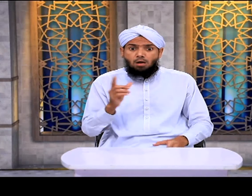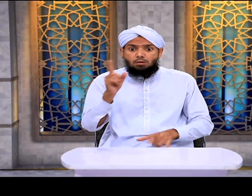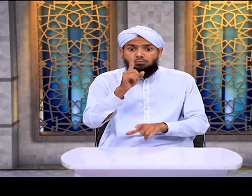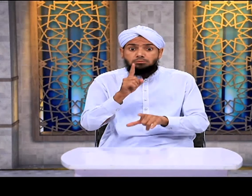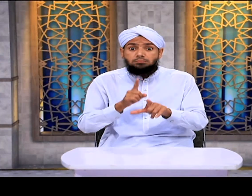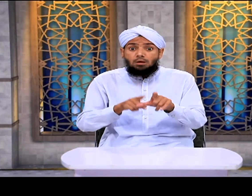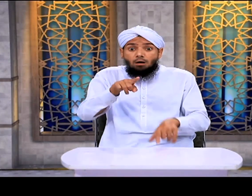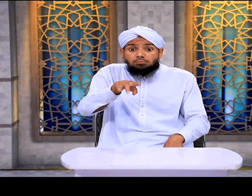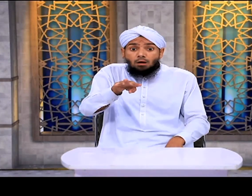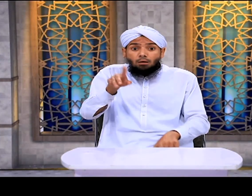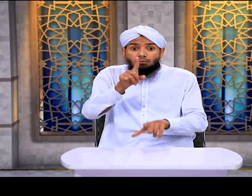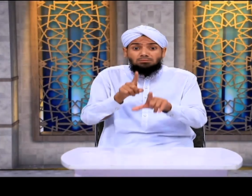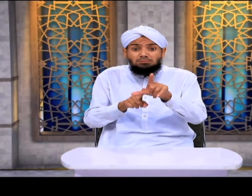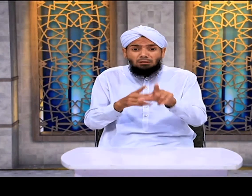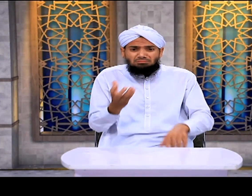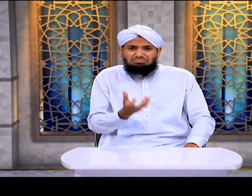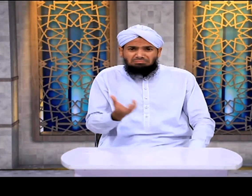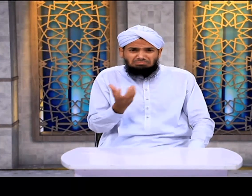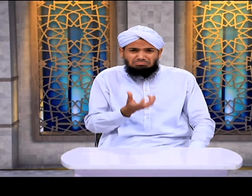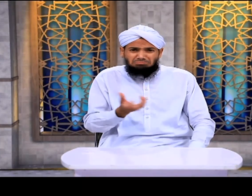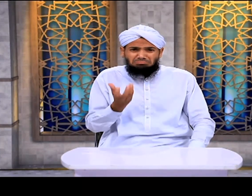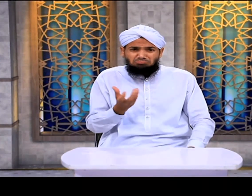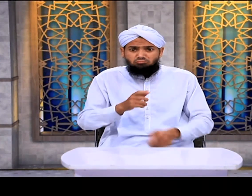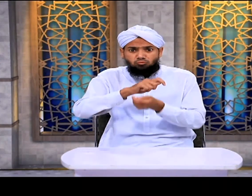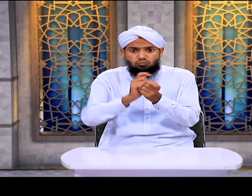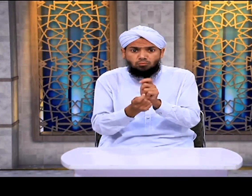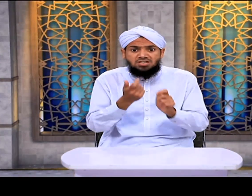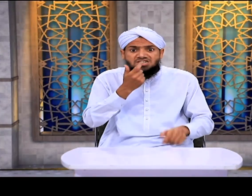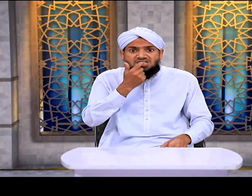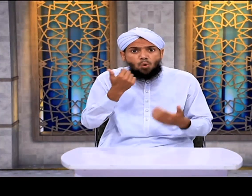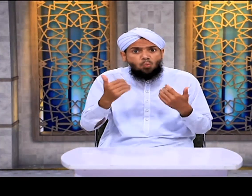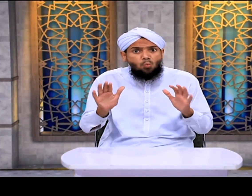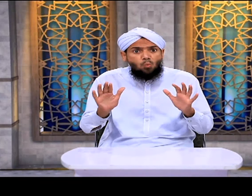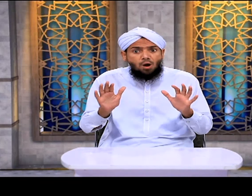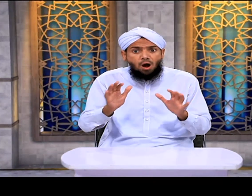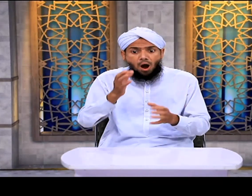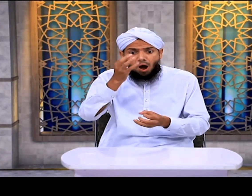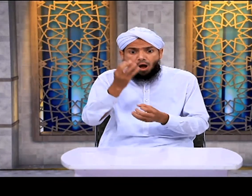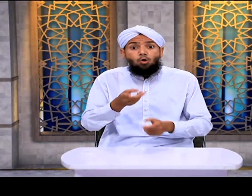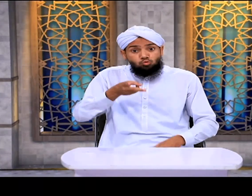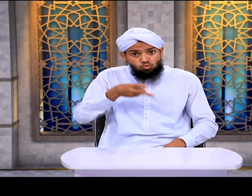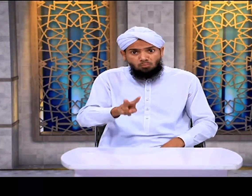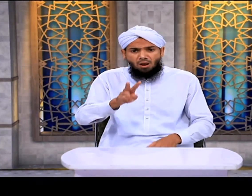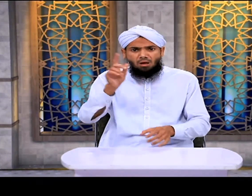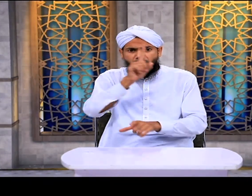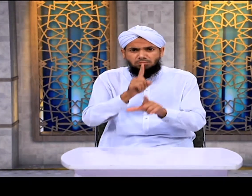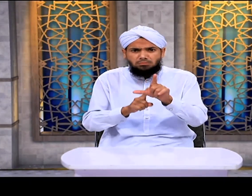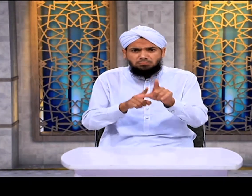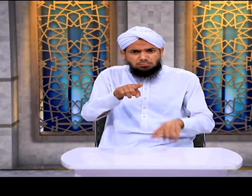1000 سال تک دہکائی گئی، یہاں تک کہ وہ سفید ہو گئی۔ پھر اسے 1000 سال تک دہکایا گیا،